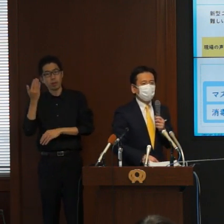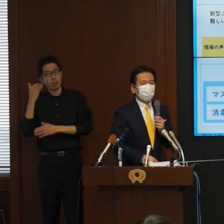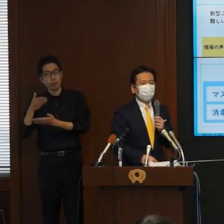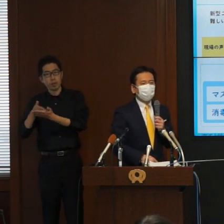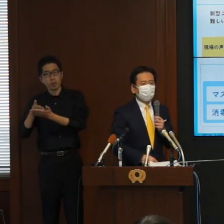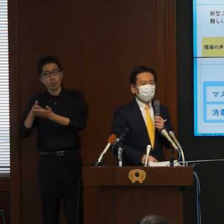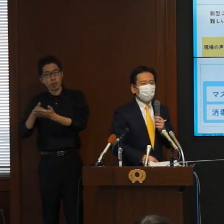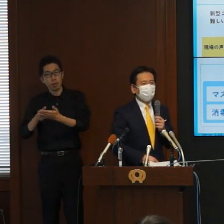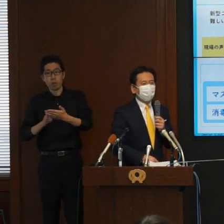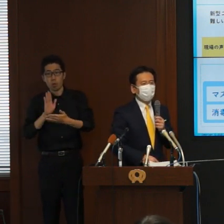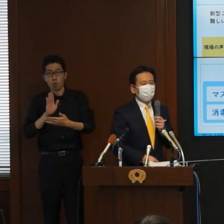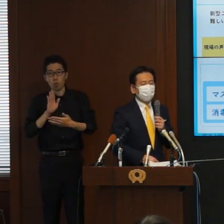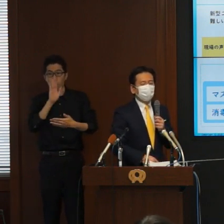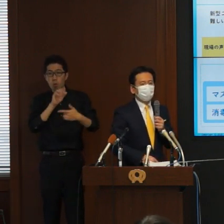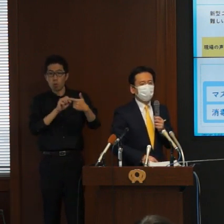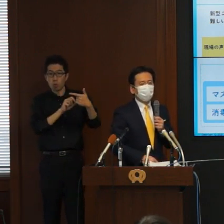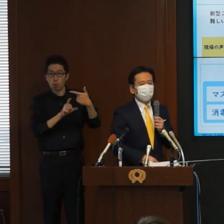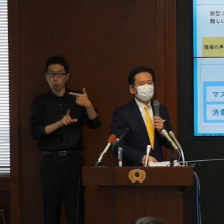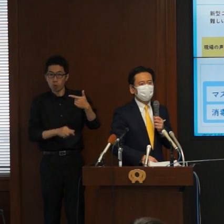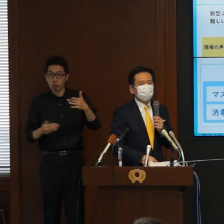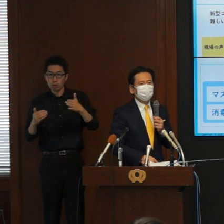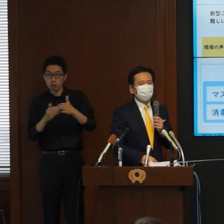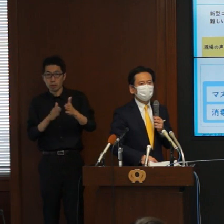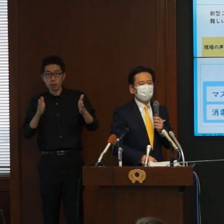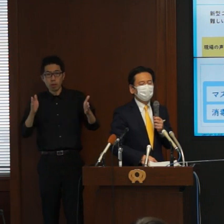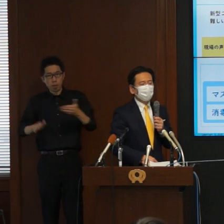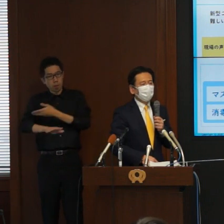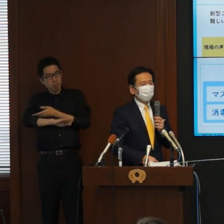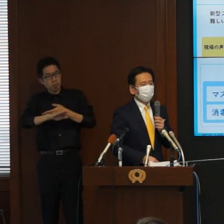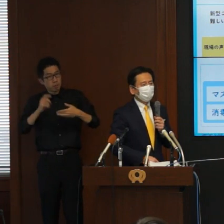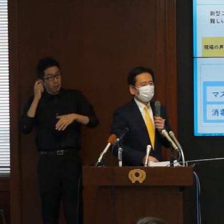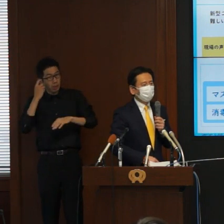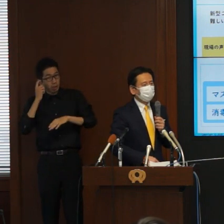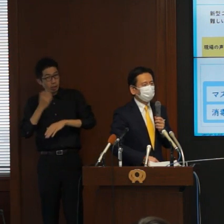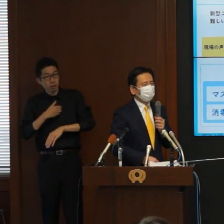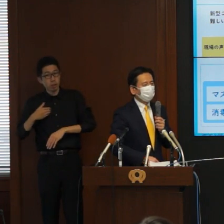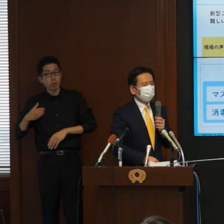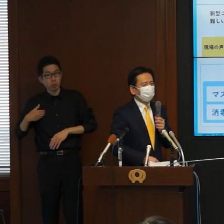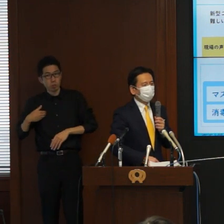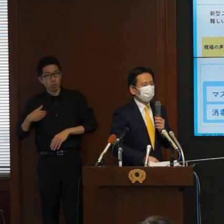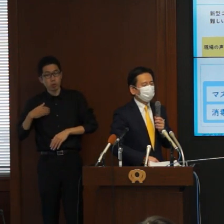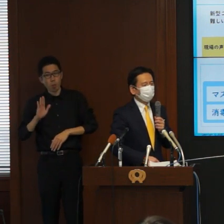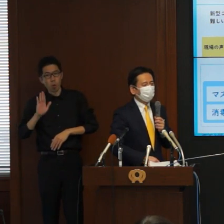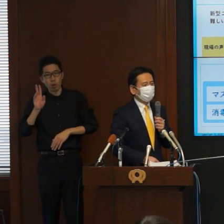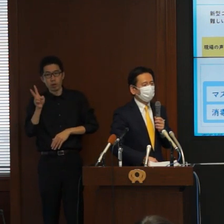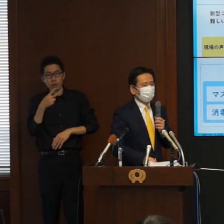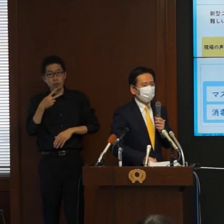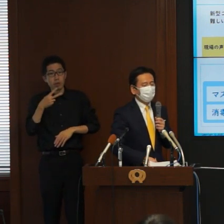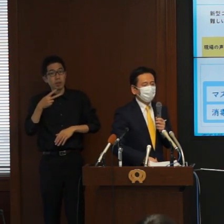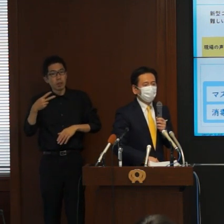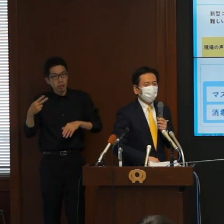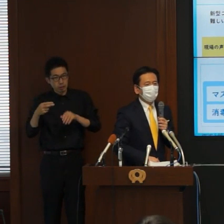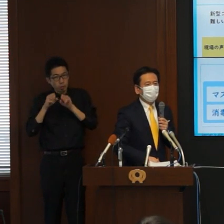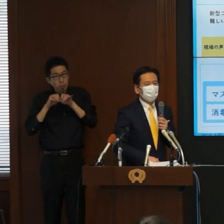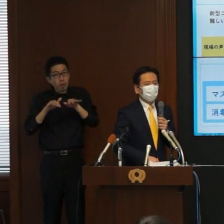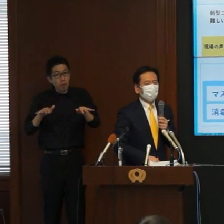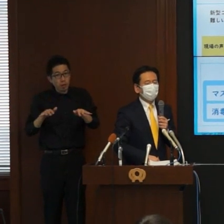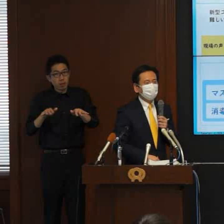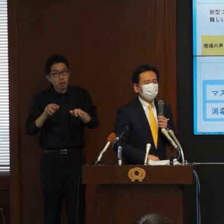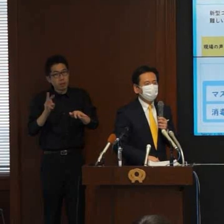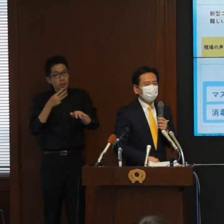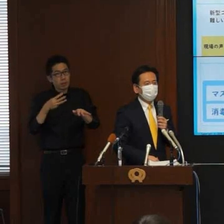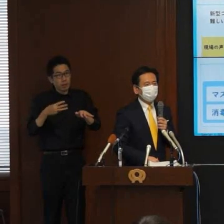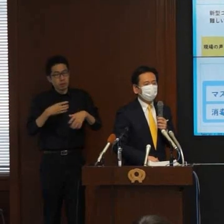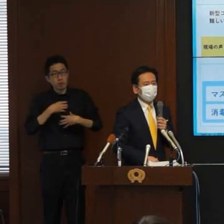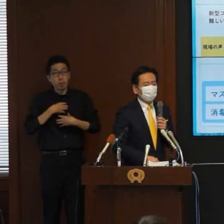立っての会見でも6月ぐらいまではおおむねできていると申し上げましたけれども、 これから2波3波ということも備えなければいけない。お